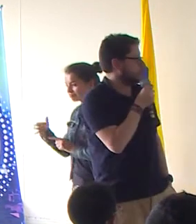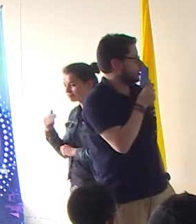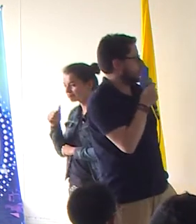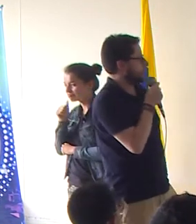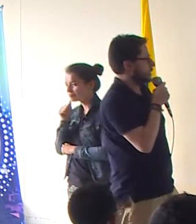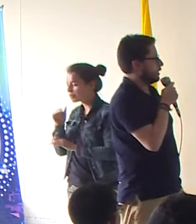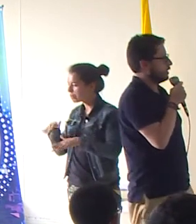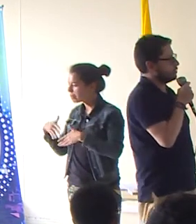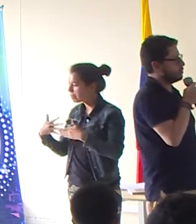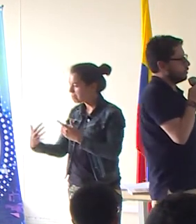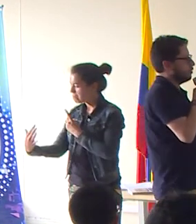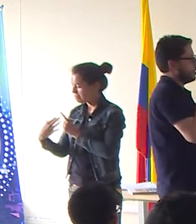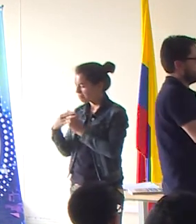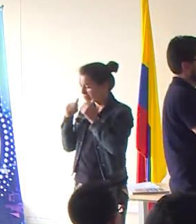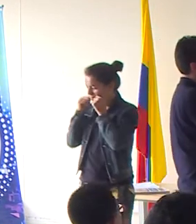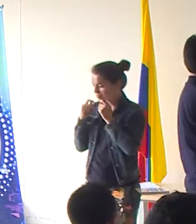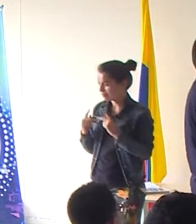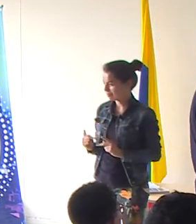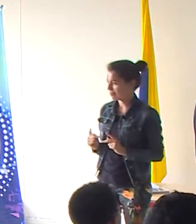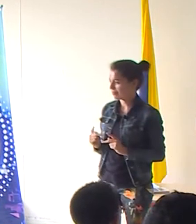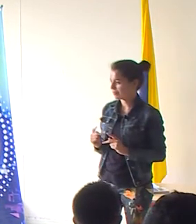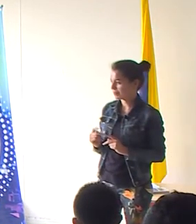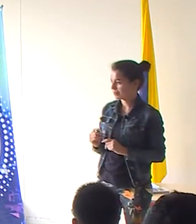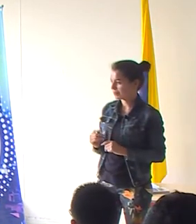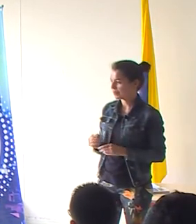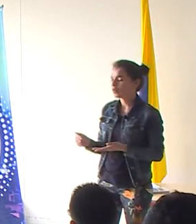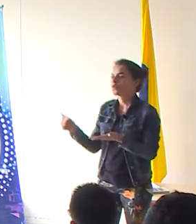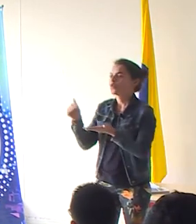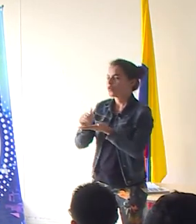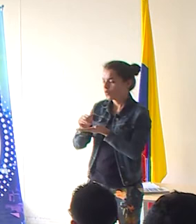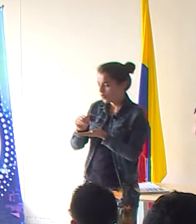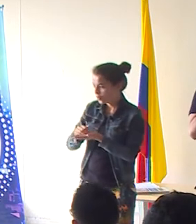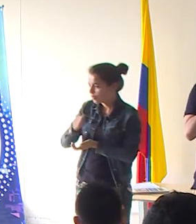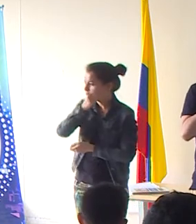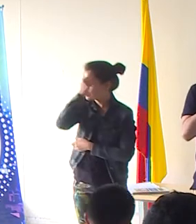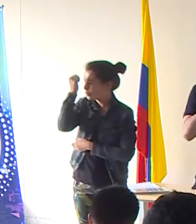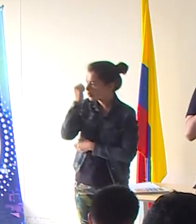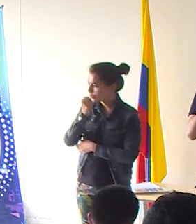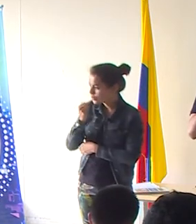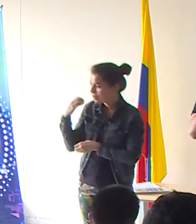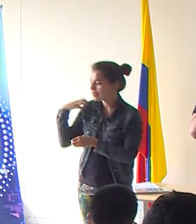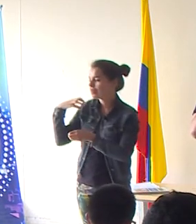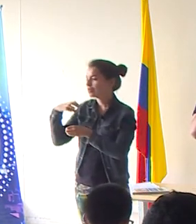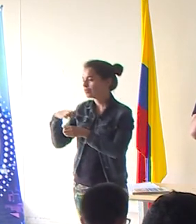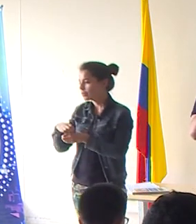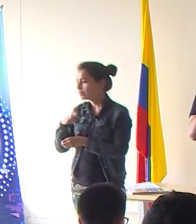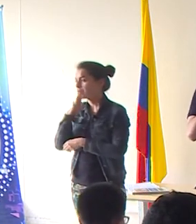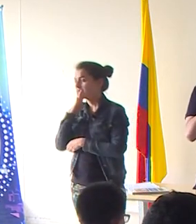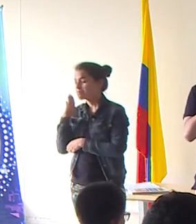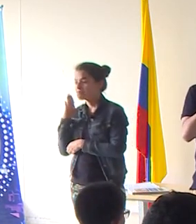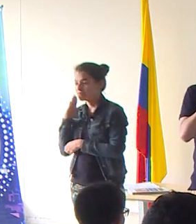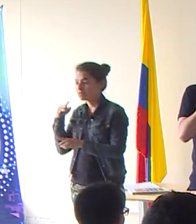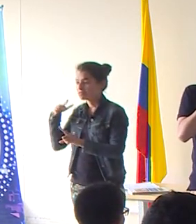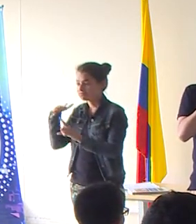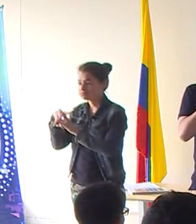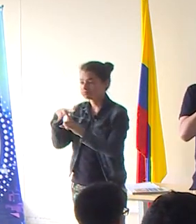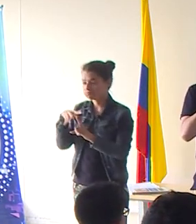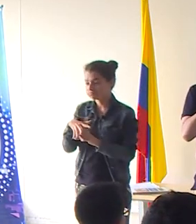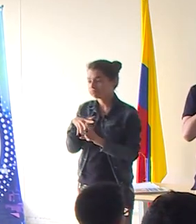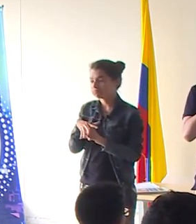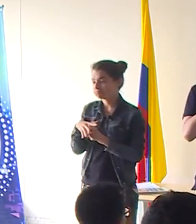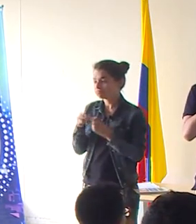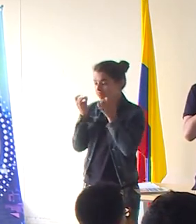pero de nuevo el eje ciudad bolívar soacha bolsa está muy muy afectado por estas altas